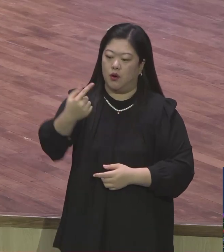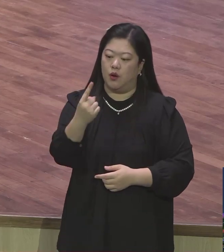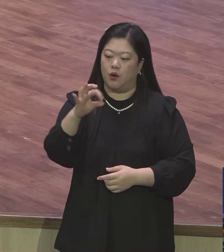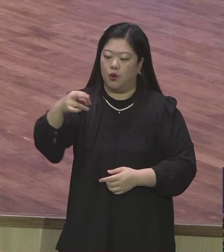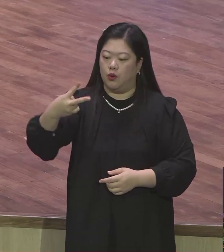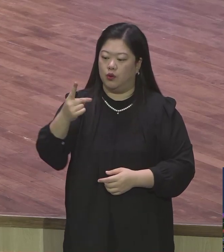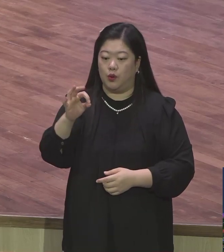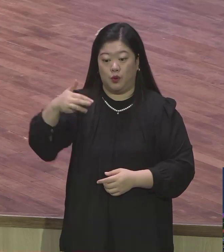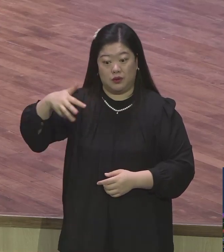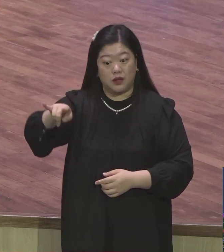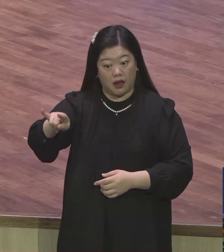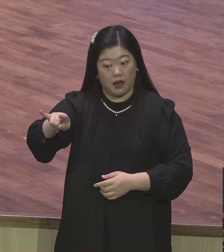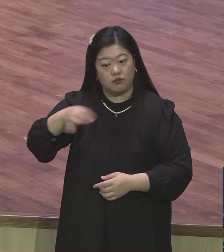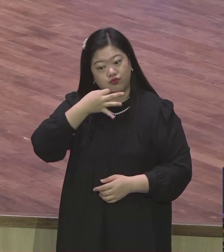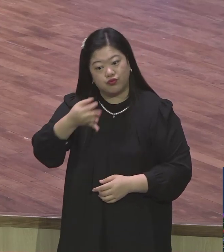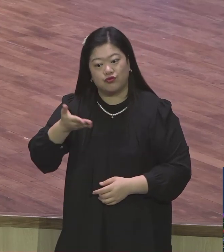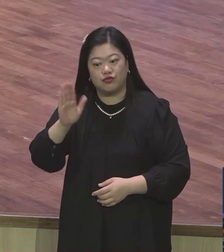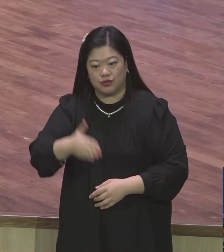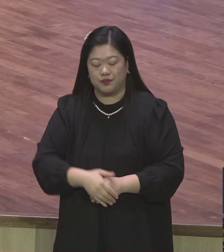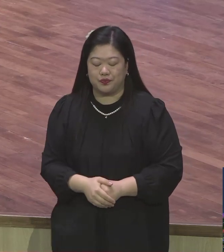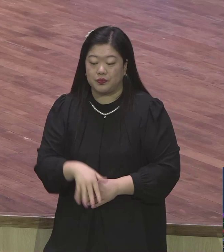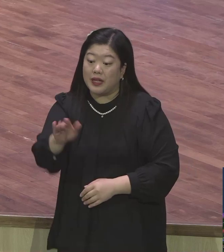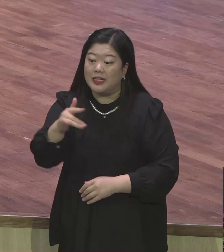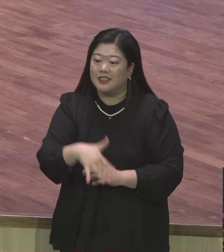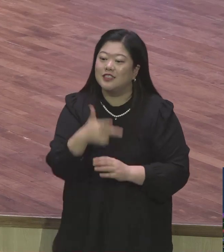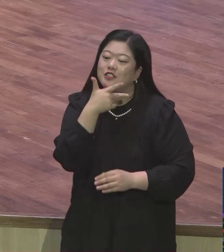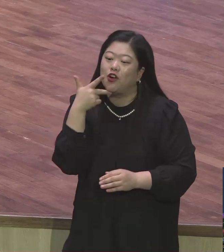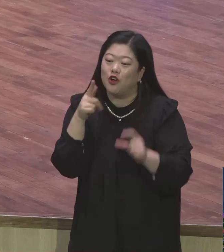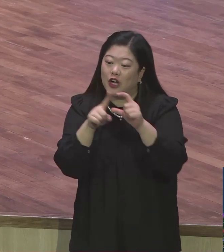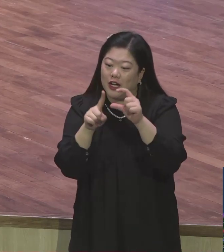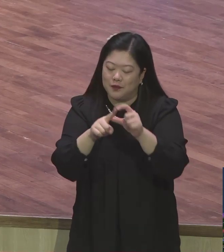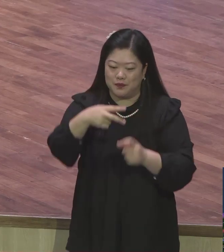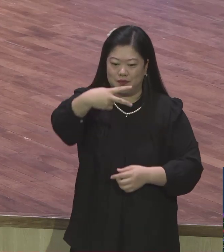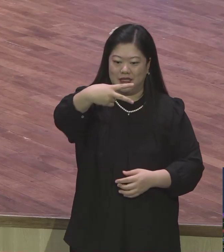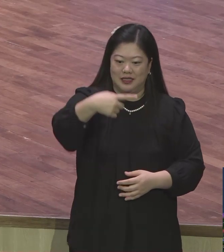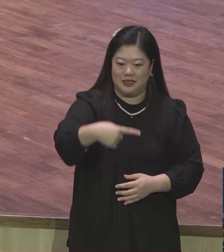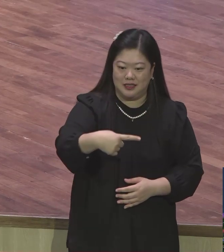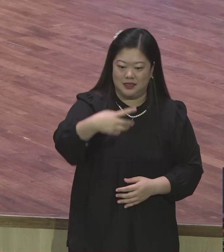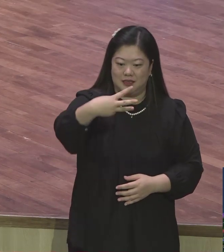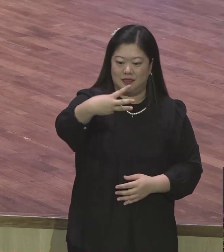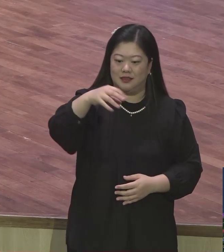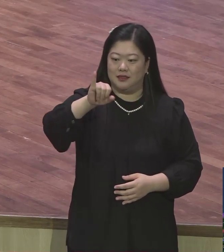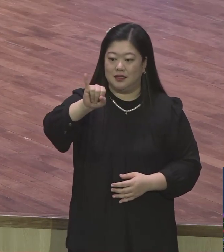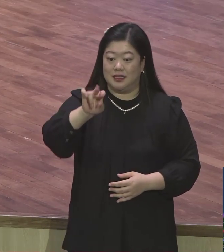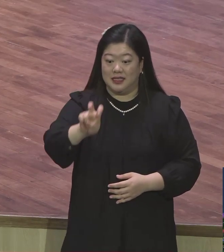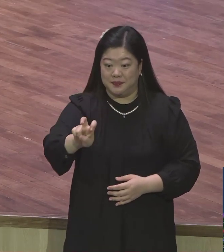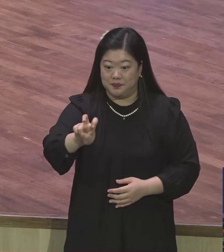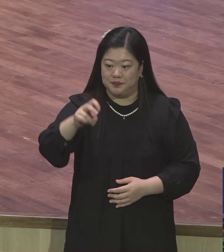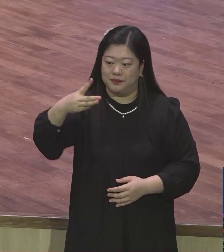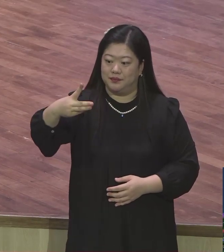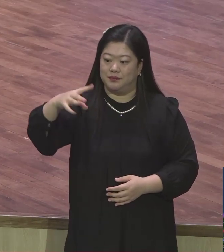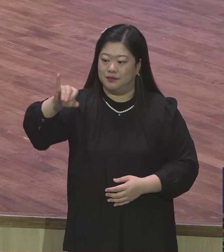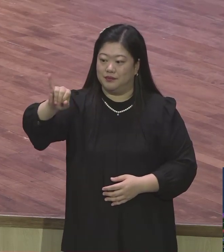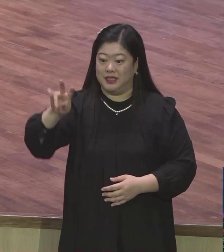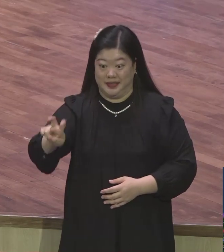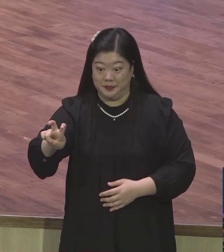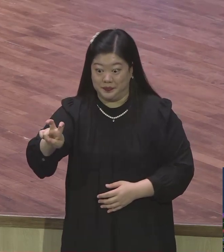드림팀이라는 용어가 있습니다. 드림팀, 스포츠 용어에 그렇게 자주